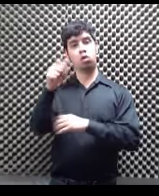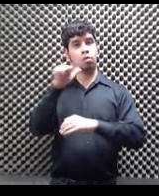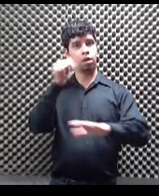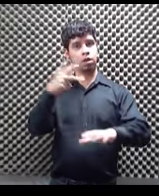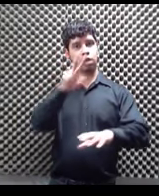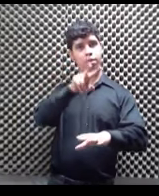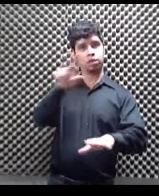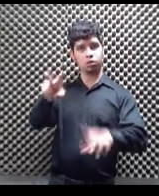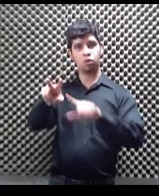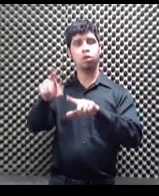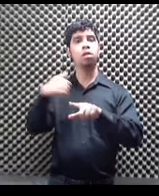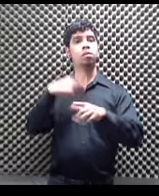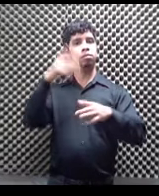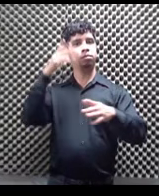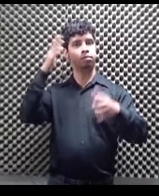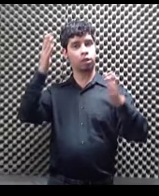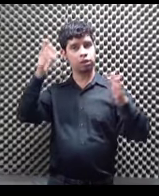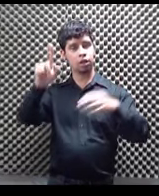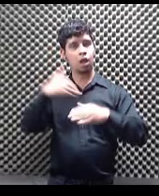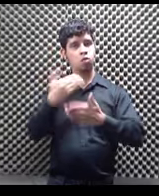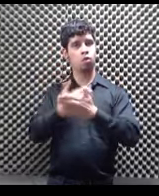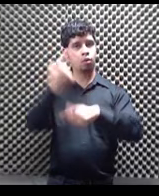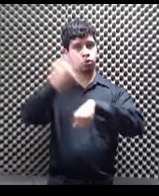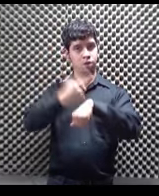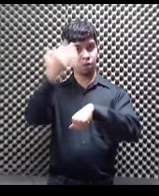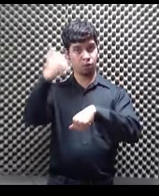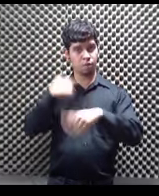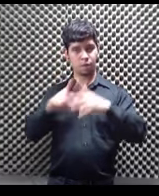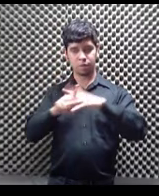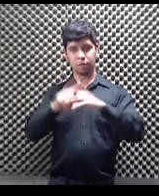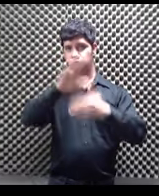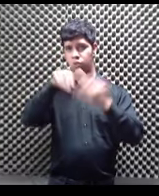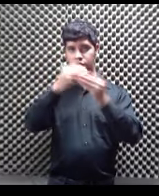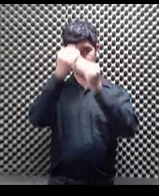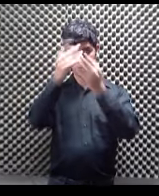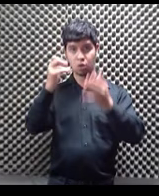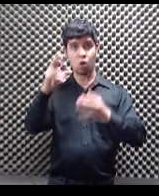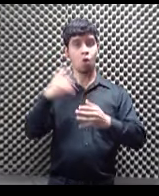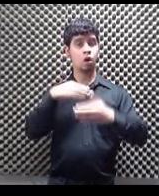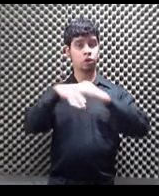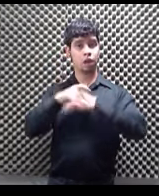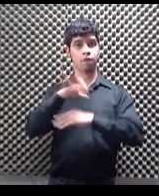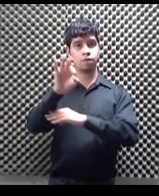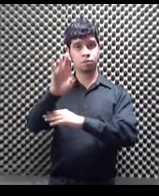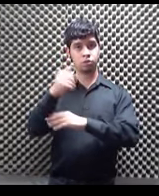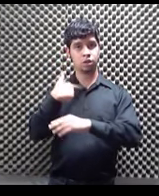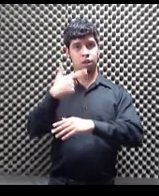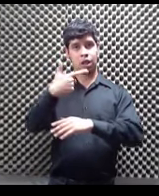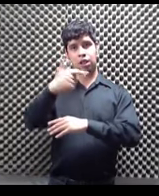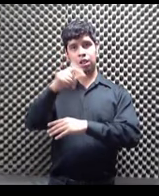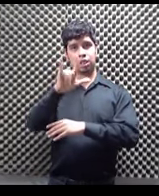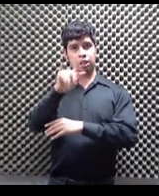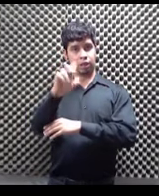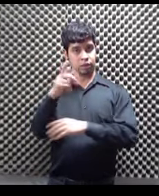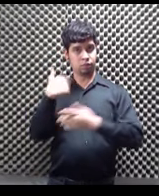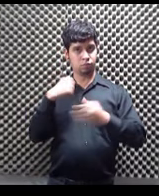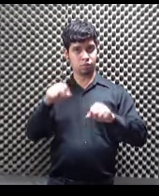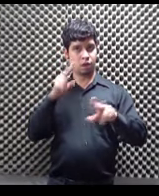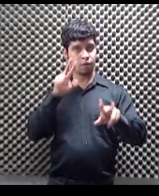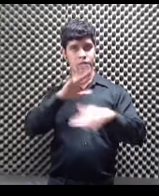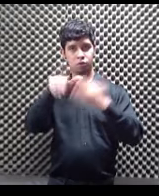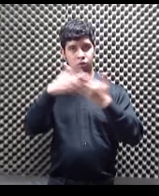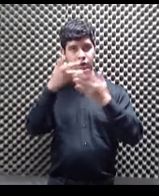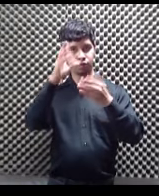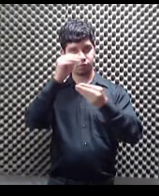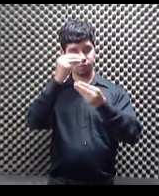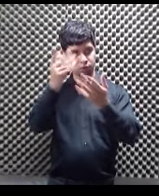mañana 22. Pendiente al Nuevo Día, porque ahí va a salir la cartelera completa. Y o si la no, página de Facebook. Entra, exacto. Y me da like. Déjame volver a decir, espérate, que se me perdió